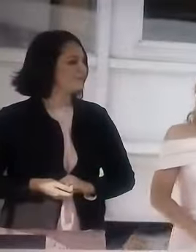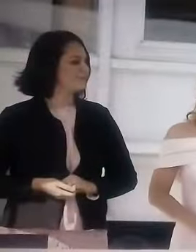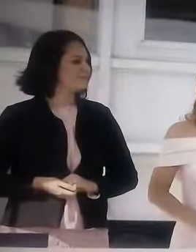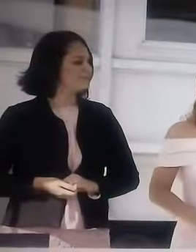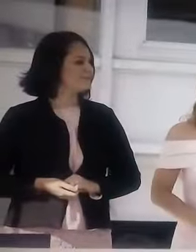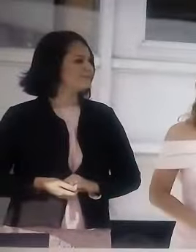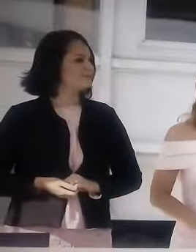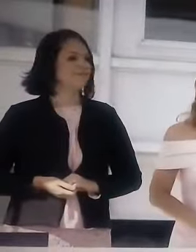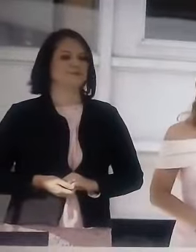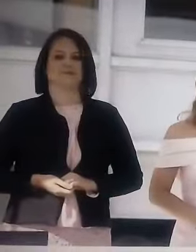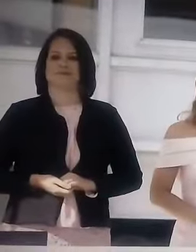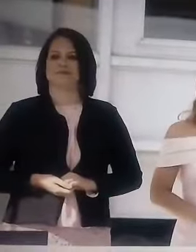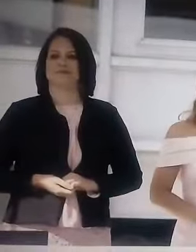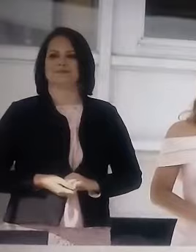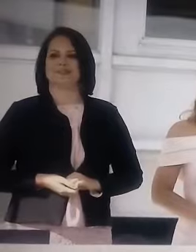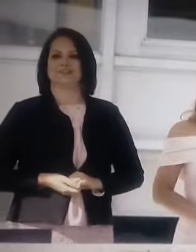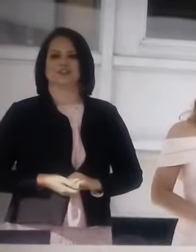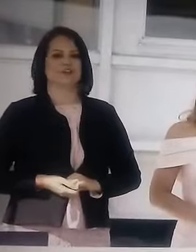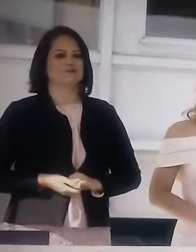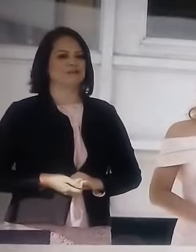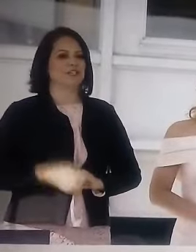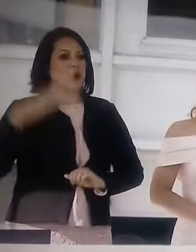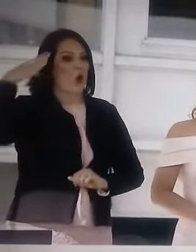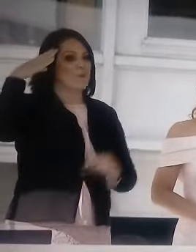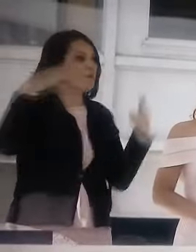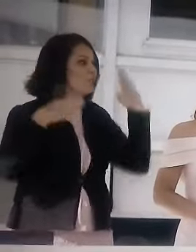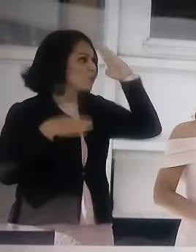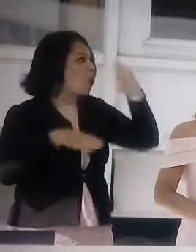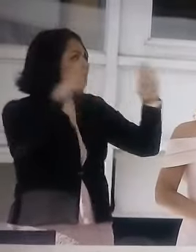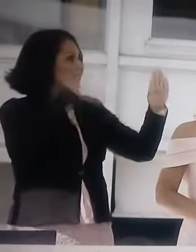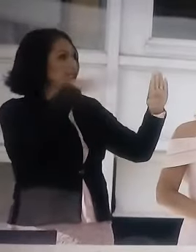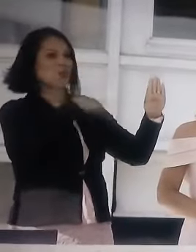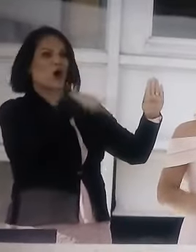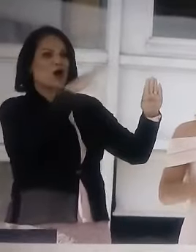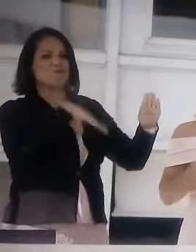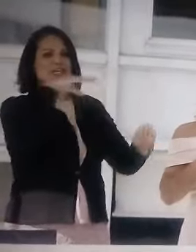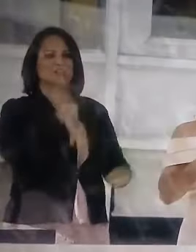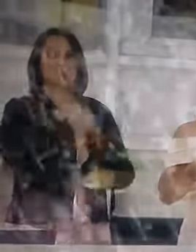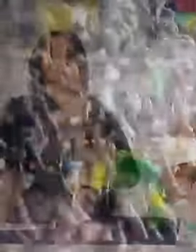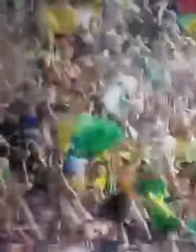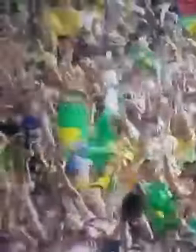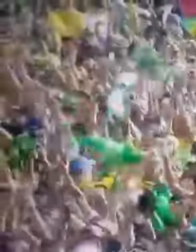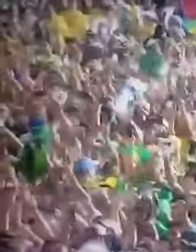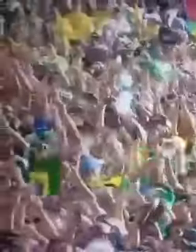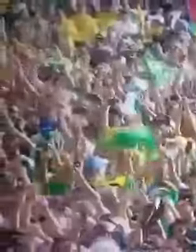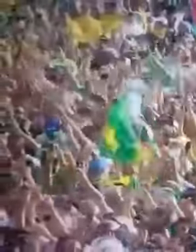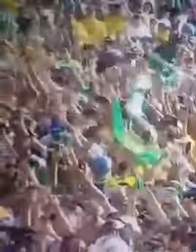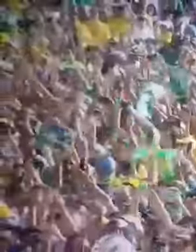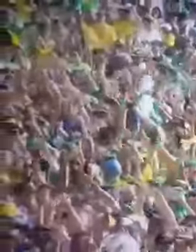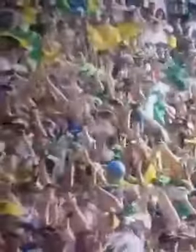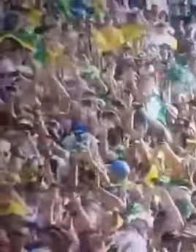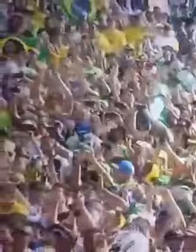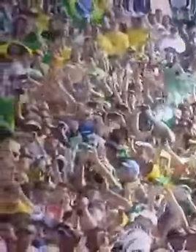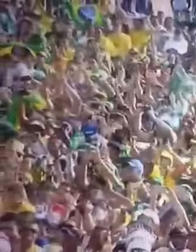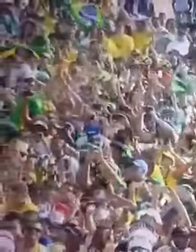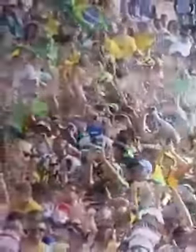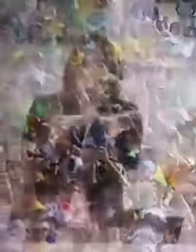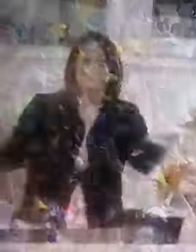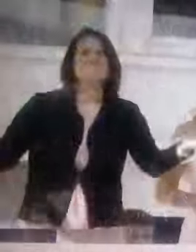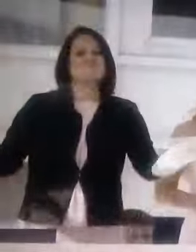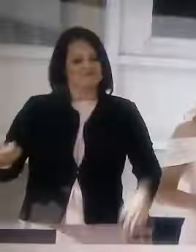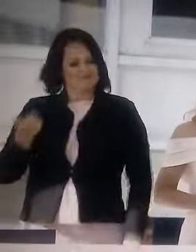Nesse momento, mais uma quebra de protocolo aí. Ele tira uma bandeira do bolso que recebeu do Onyx Lorenzoni e acena para o